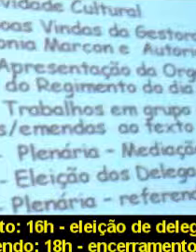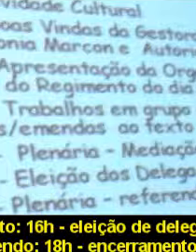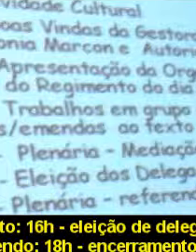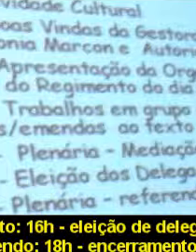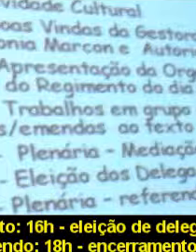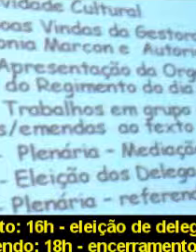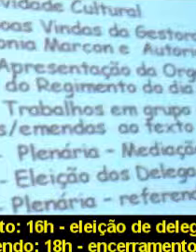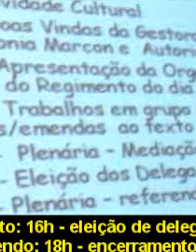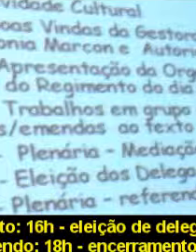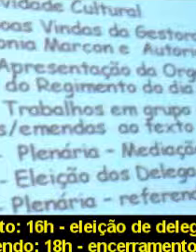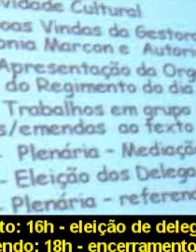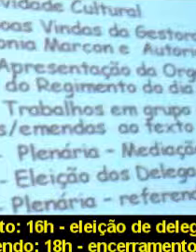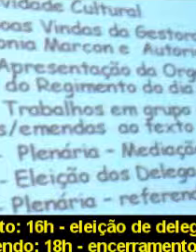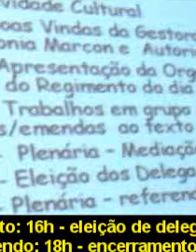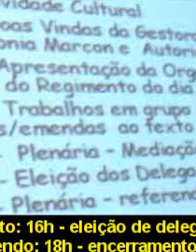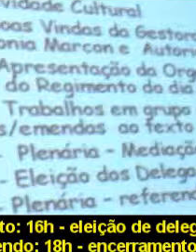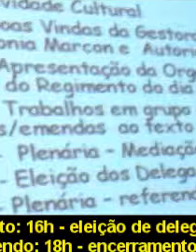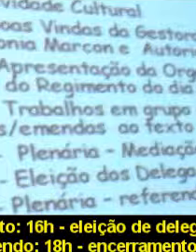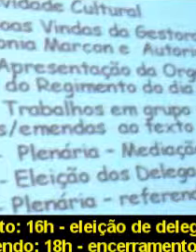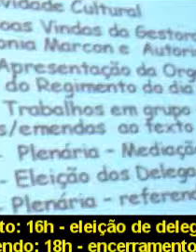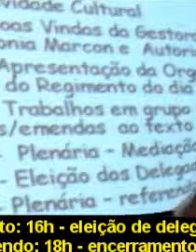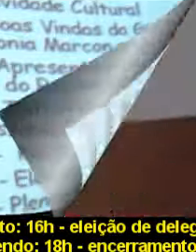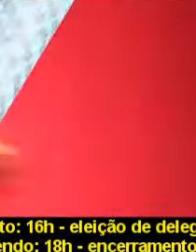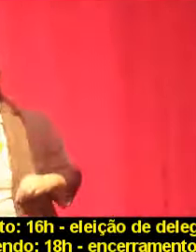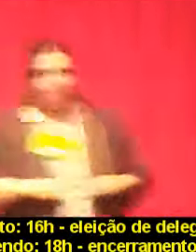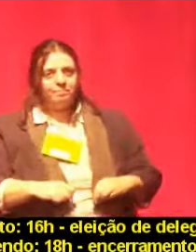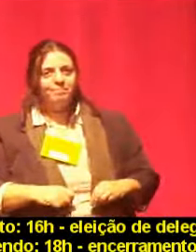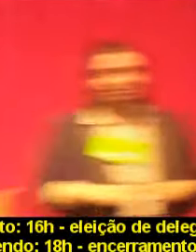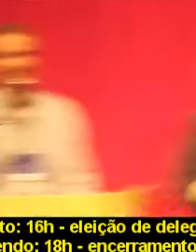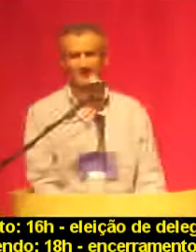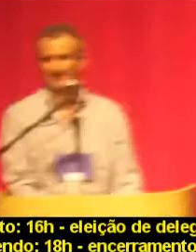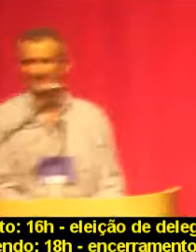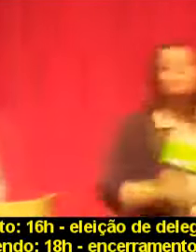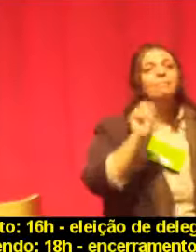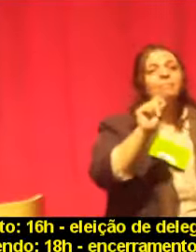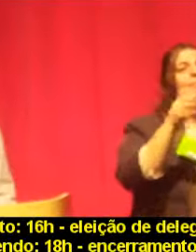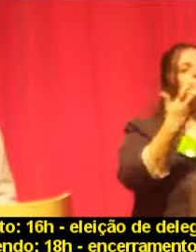Muito obrigado, podem baixar. Aqueles que são contrários,